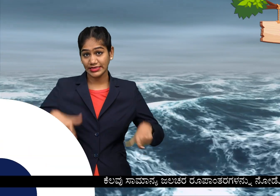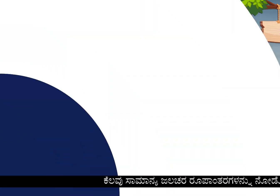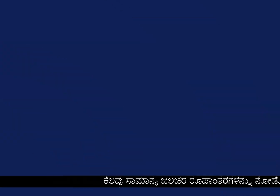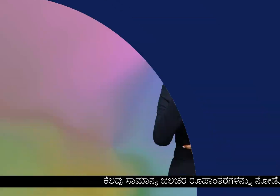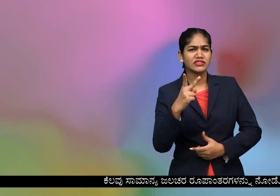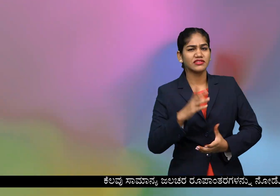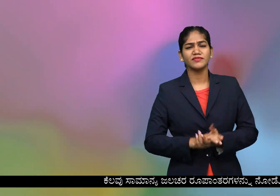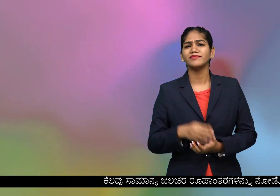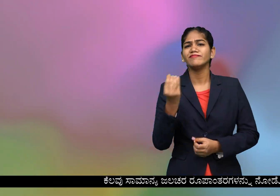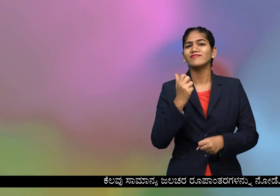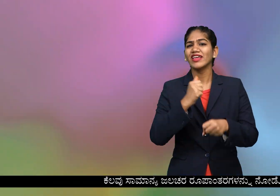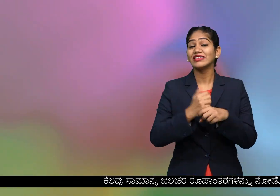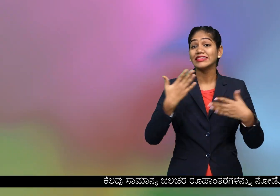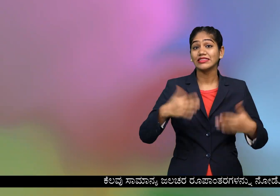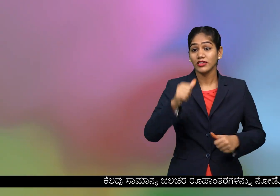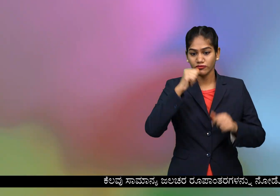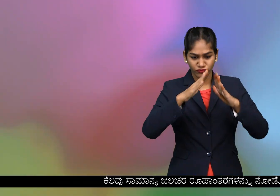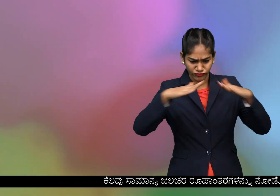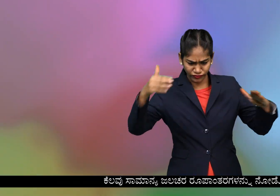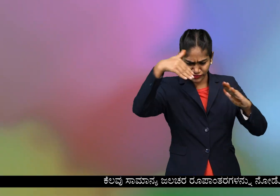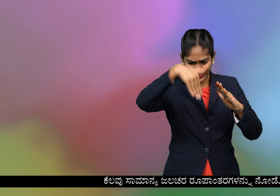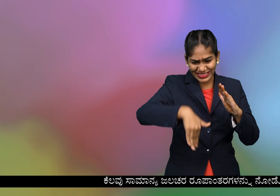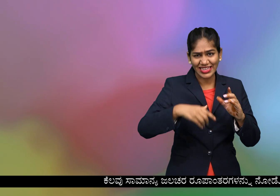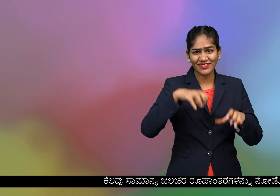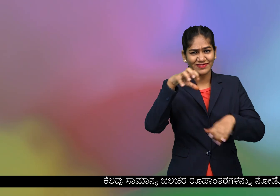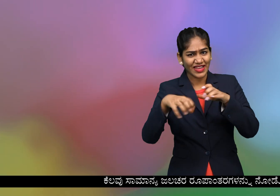ಕೆಲವು ಸಾಮಾನ್ಯ ಜಲಚರ ರೂಪಾಂತರಗಳನ್ನ ನೋಡೋಣ.